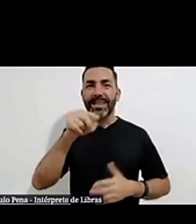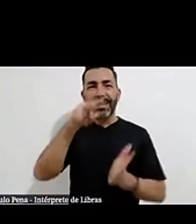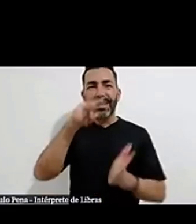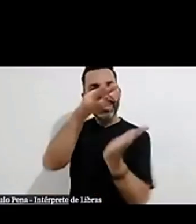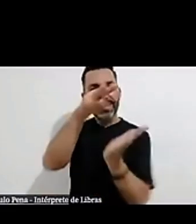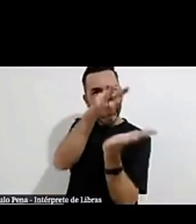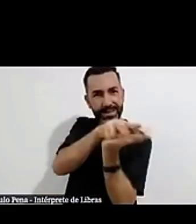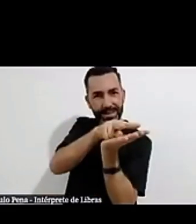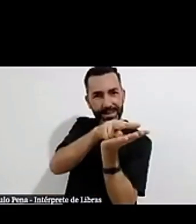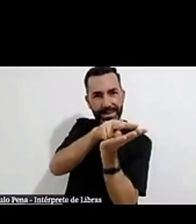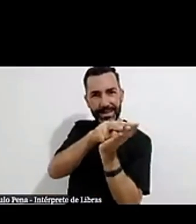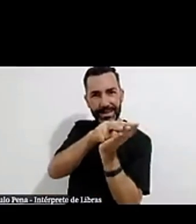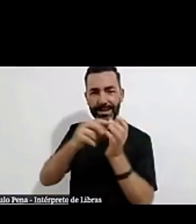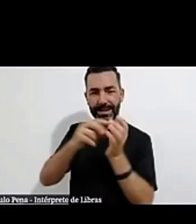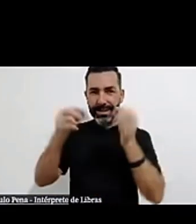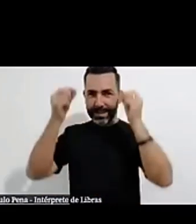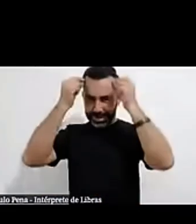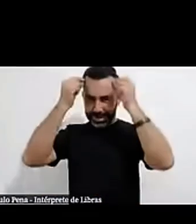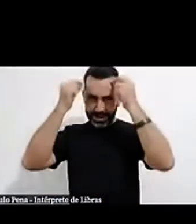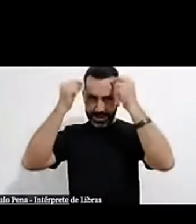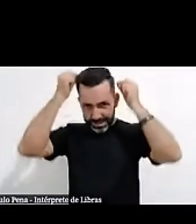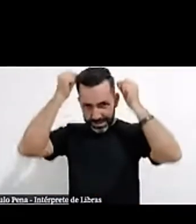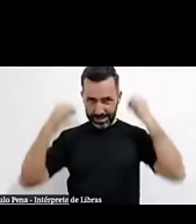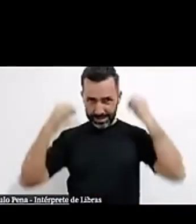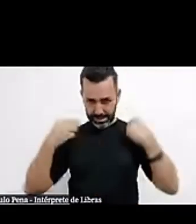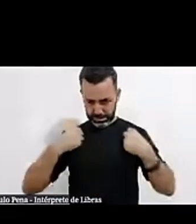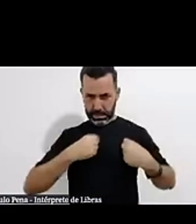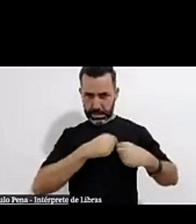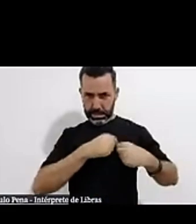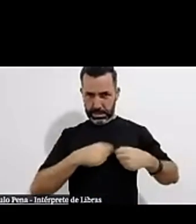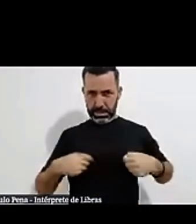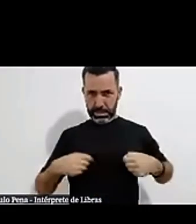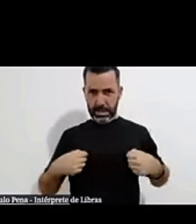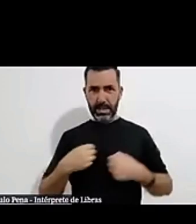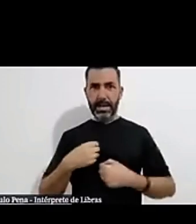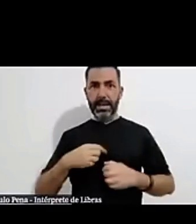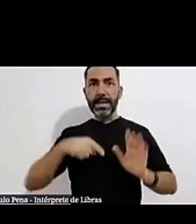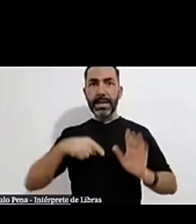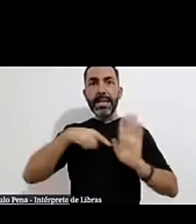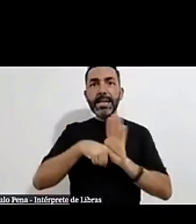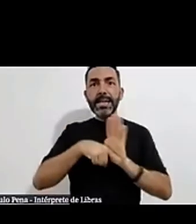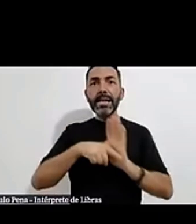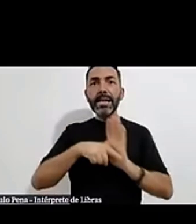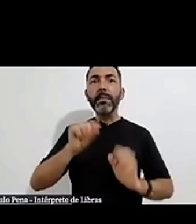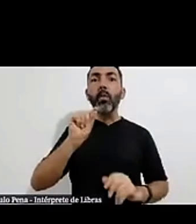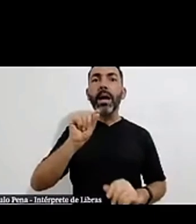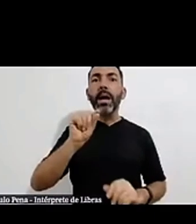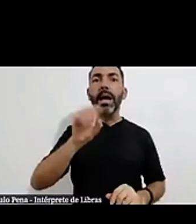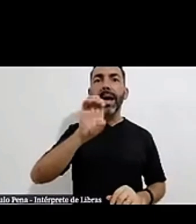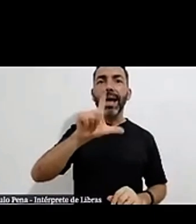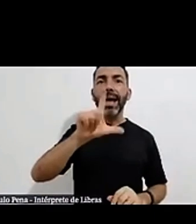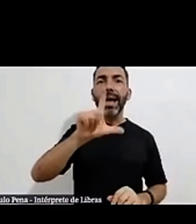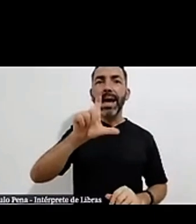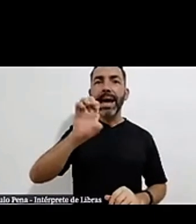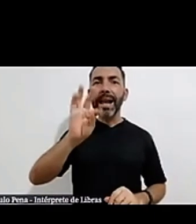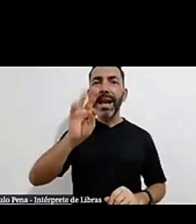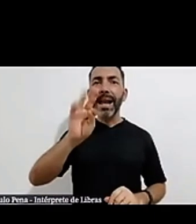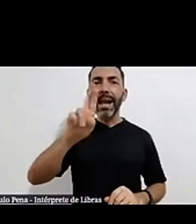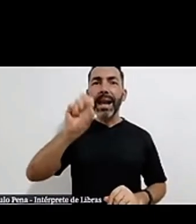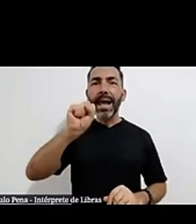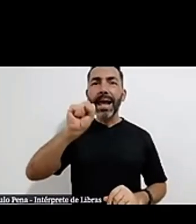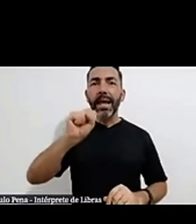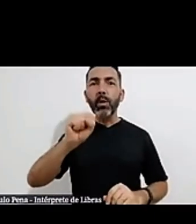eletrocardiograma, certo? O eletrocardiograma, ele mede o quê? Ele mede as atividades elétricas do